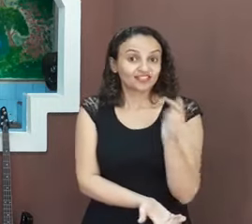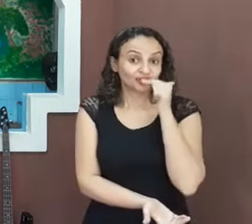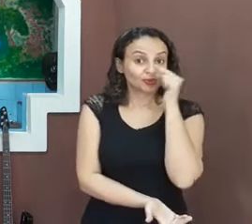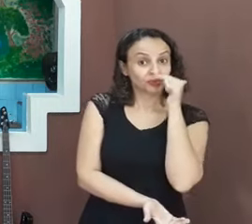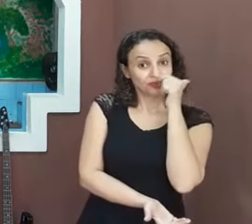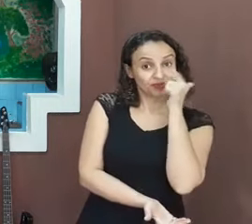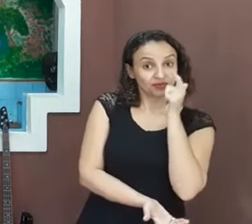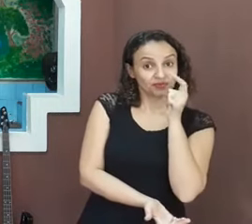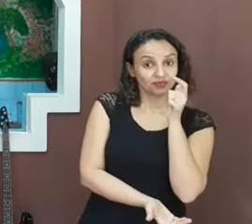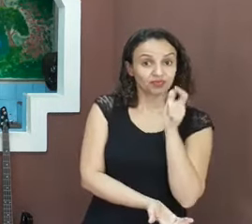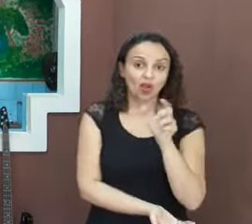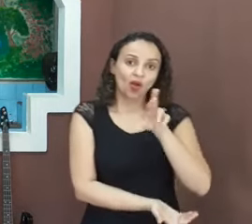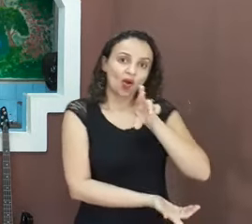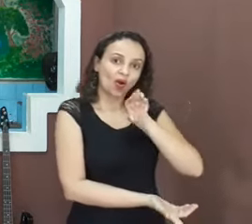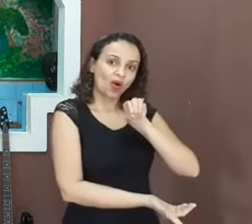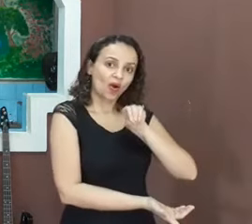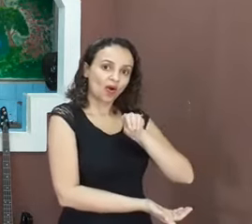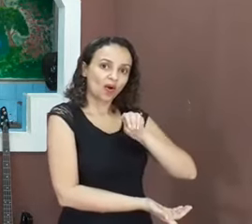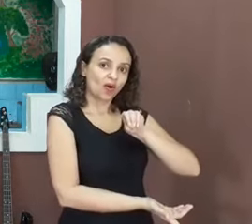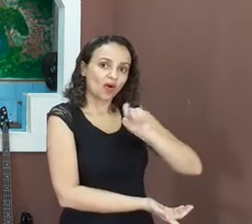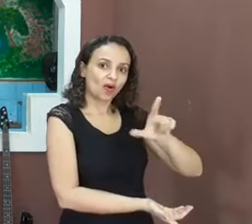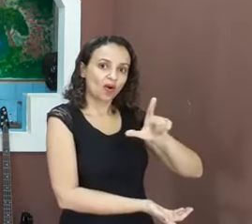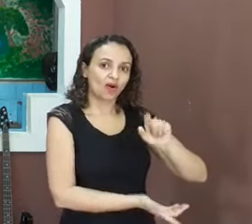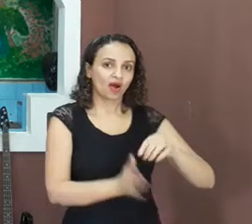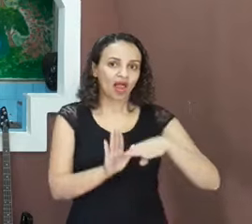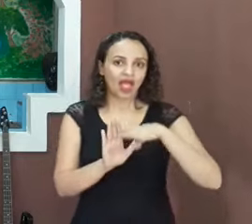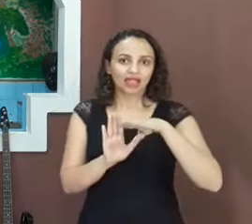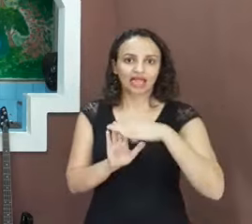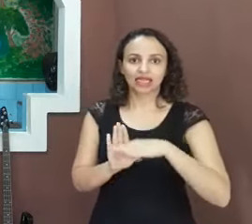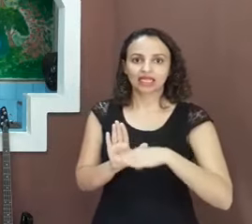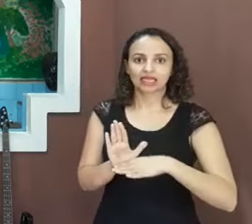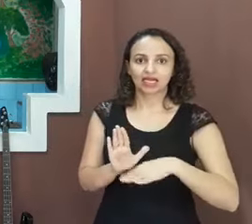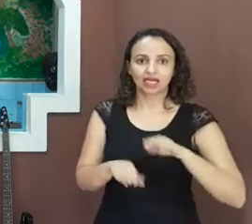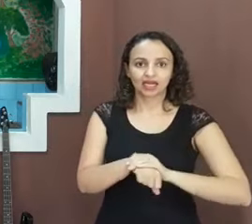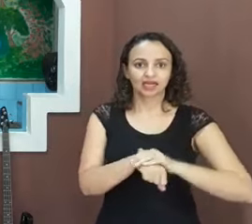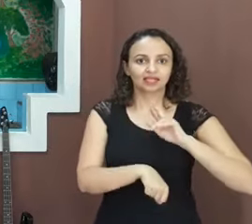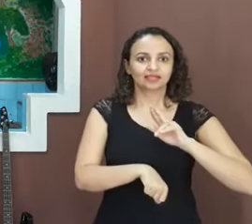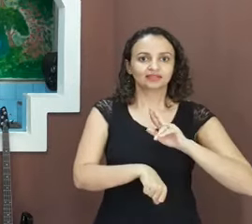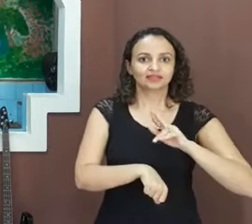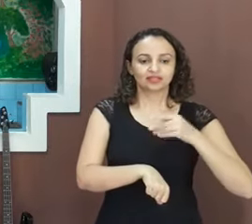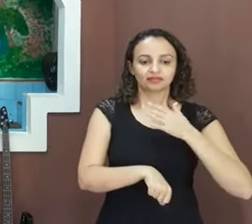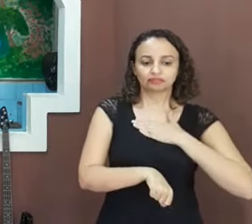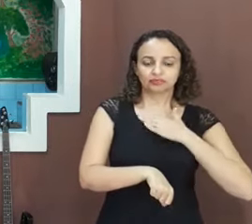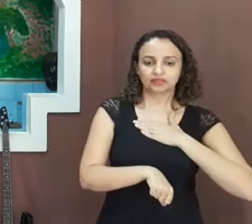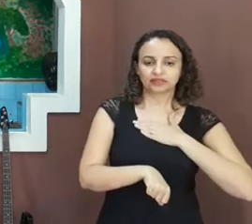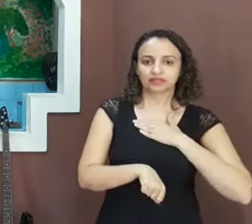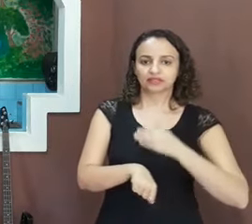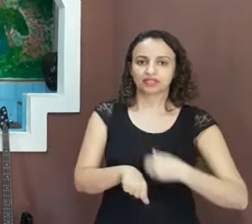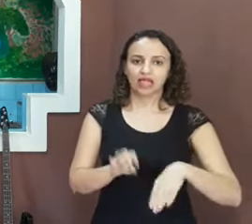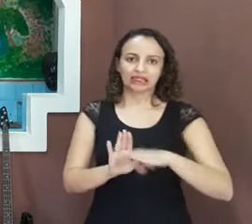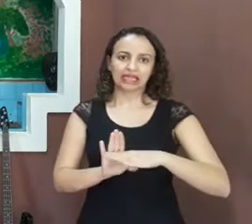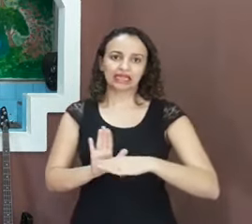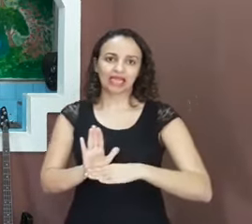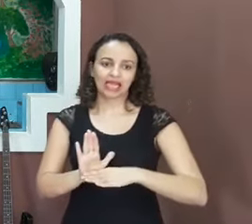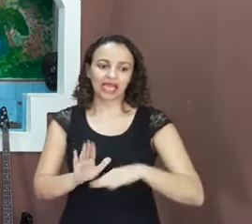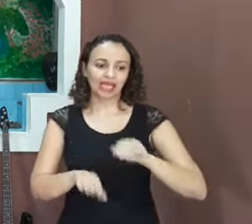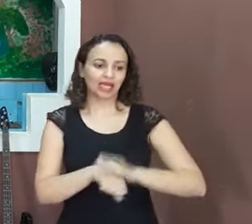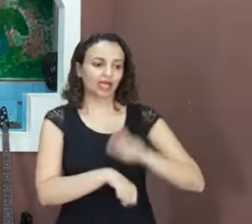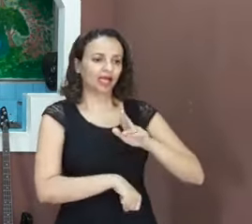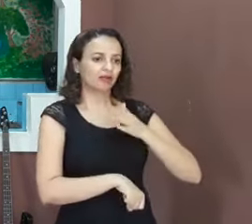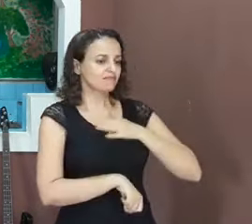no rol das minhas atribuições. Você já deve ter pegado essas coisas, né? Isso não está